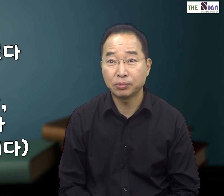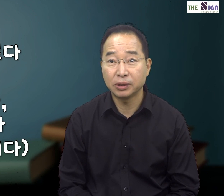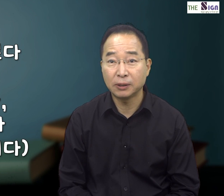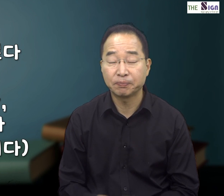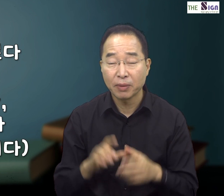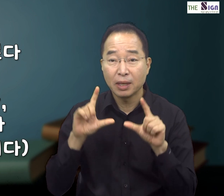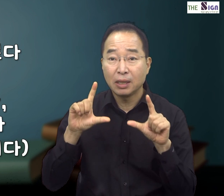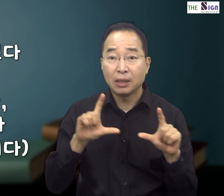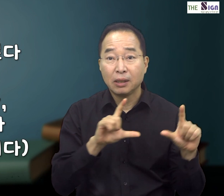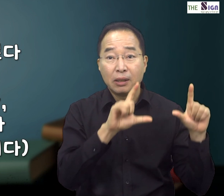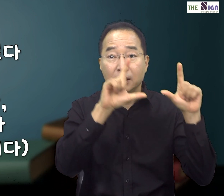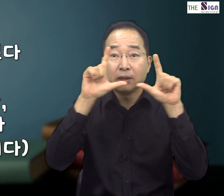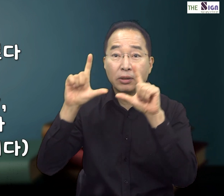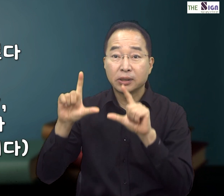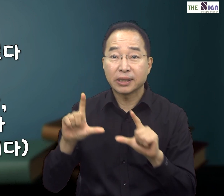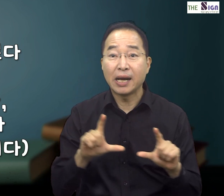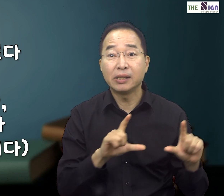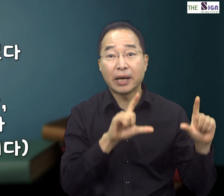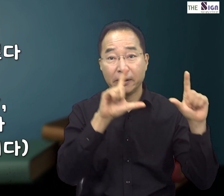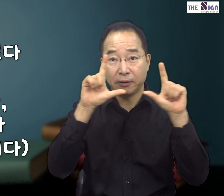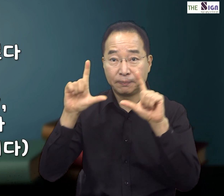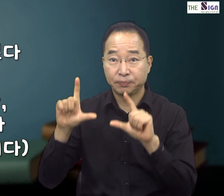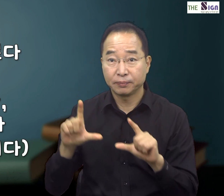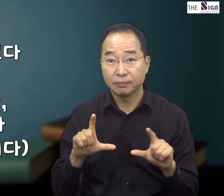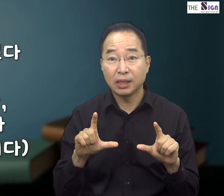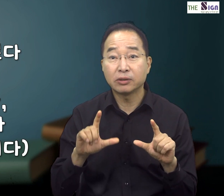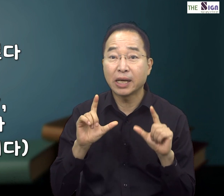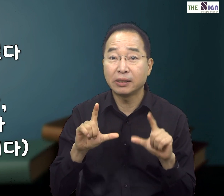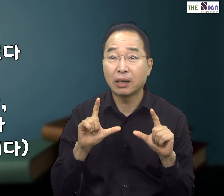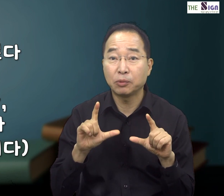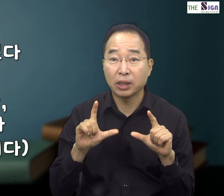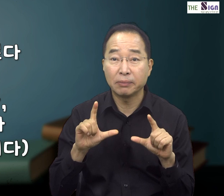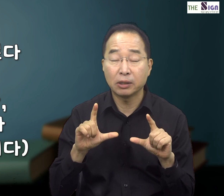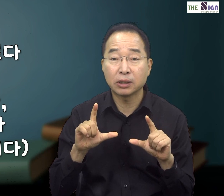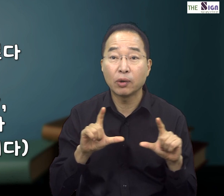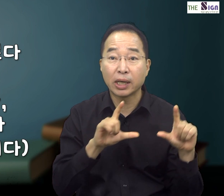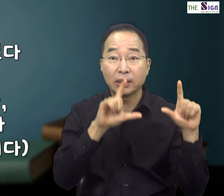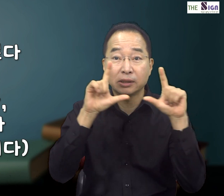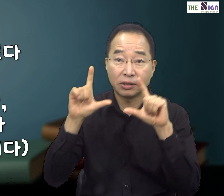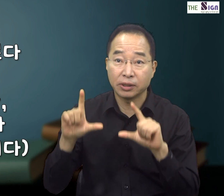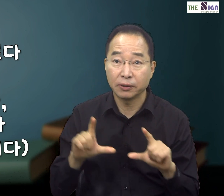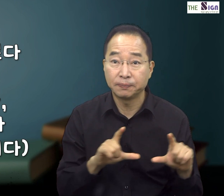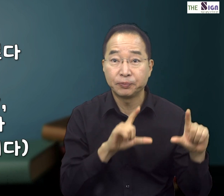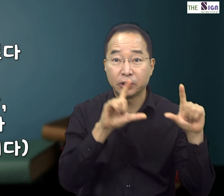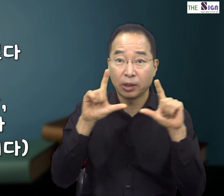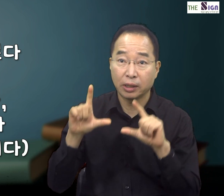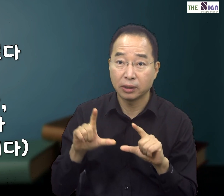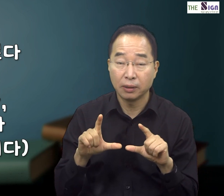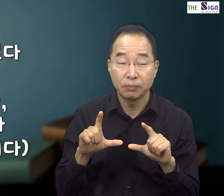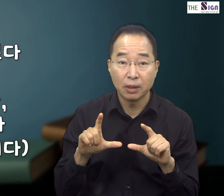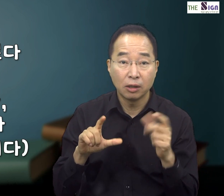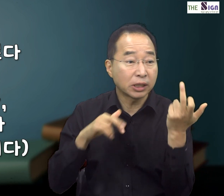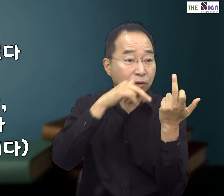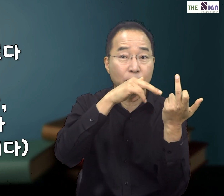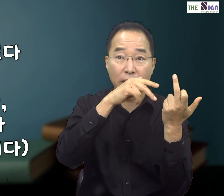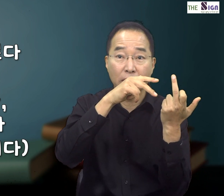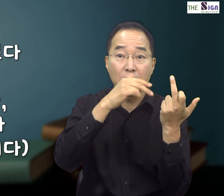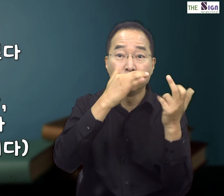부분이 이건 이제 살다예요. 근데 이거 살다는 뭐냐면 생활한다는 뜻이에요. 생활한다. 산 속에